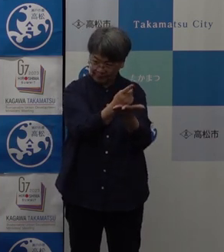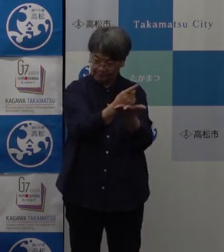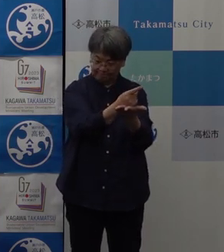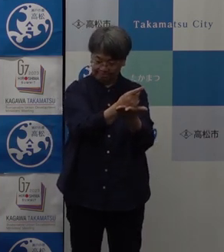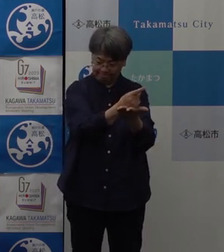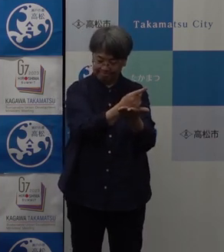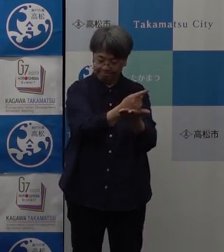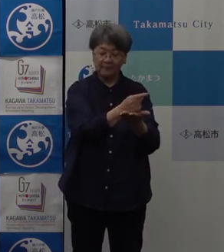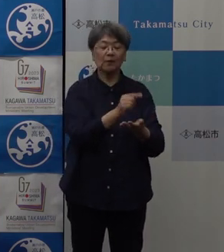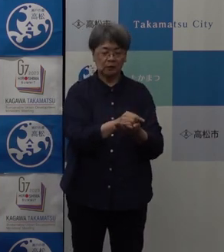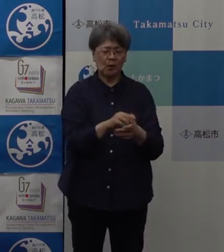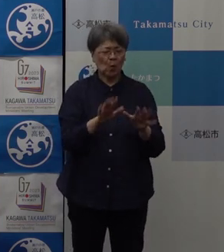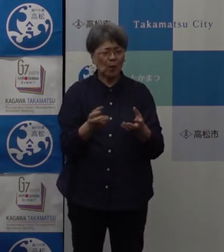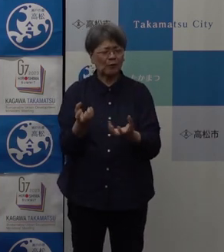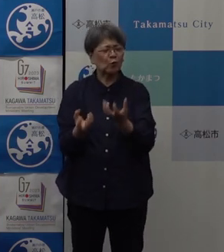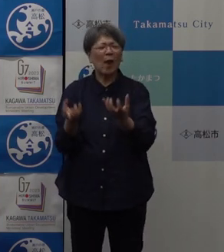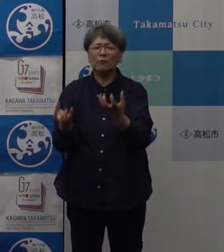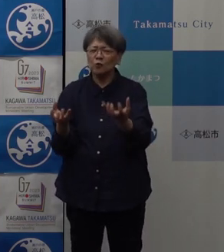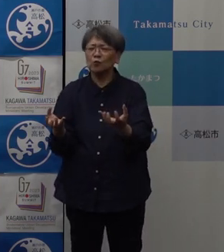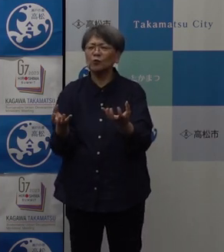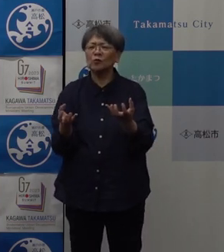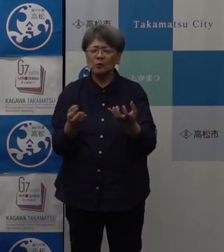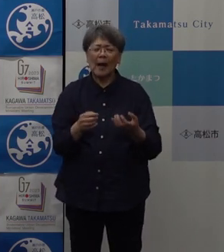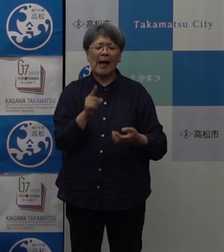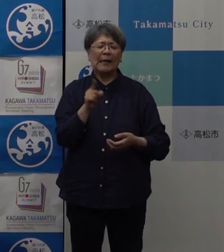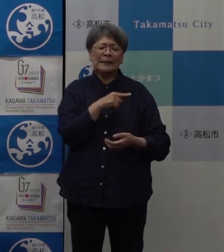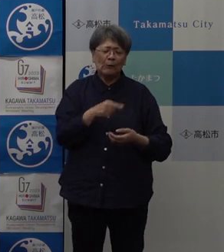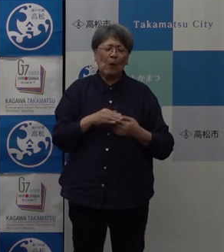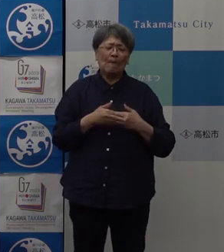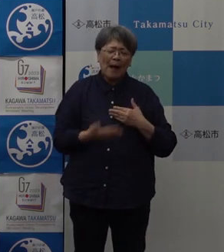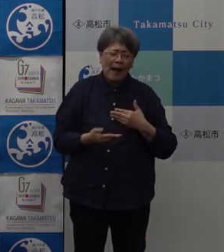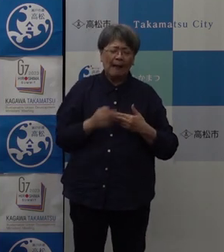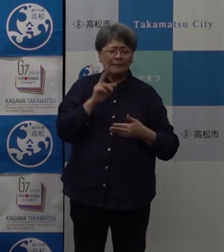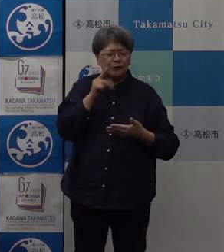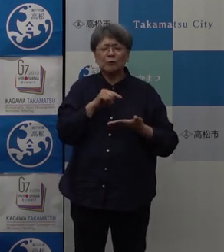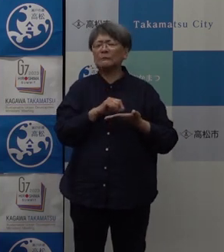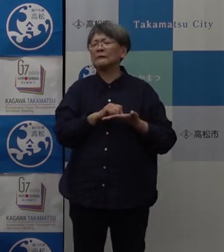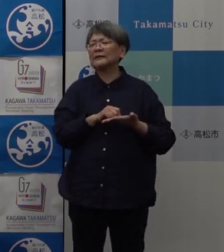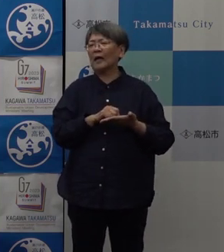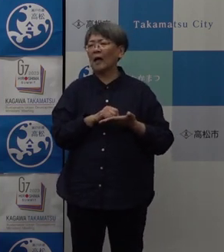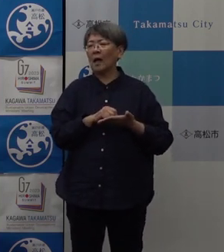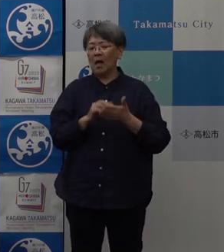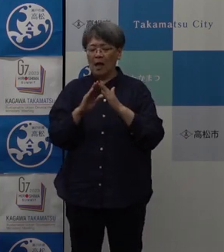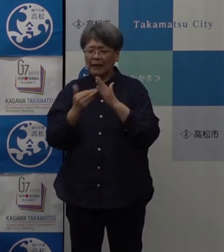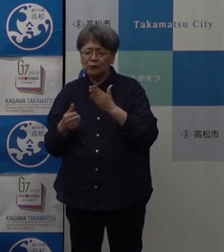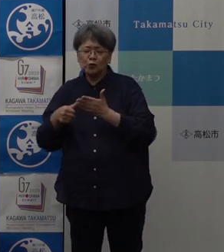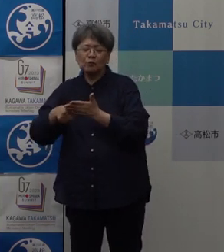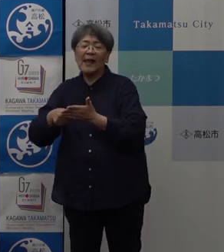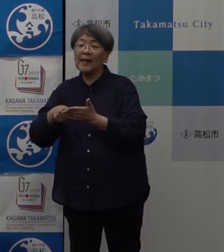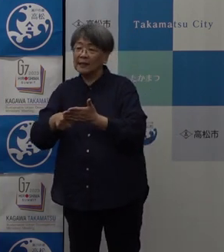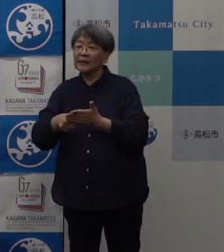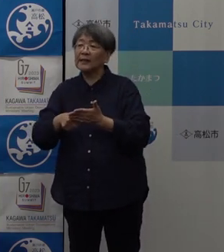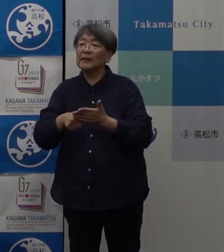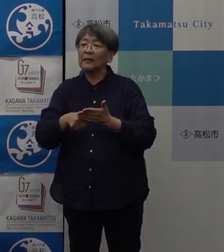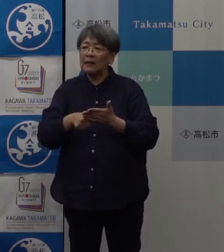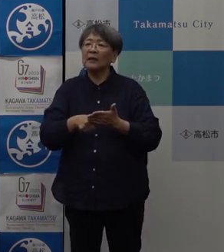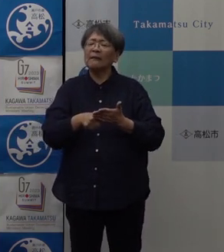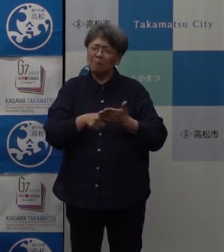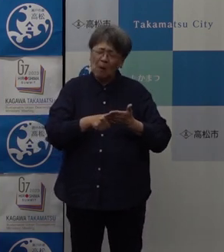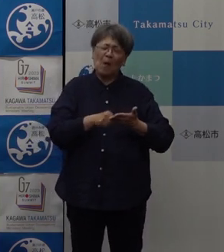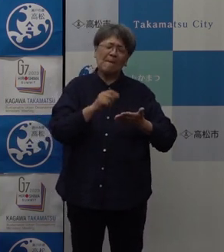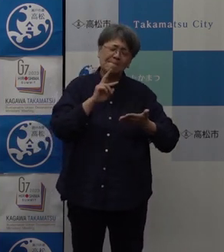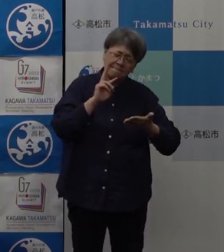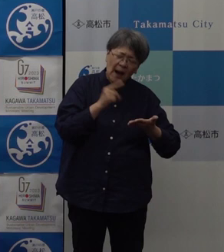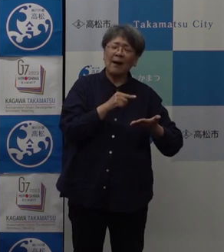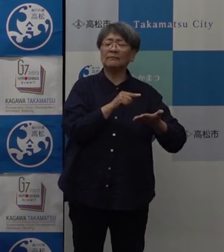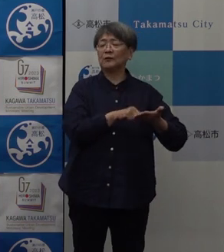まあ、今回のトラブルにしても2件にしても人為的ミスでございますし、まあ、家族名義というのもその辺もうっかり多岐的な人為的